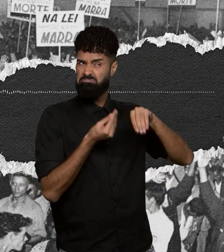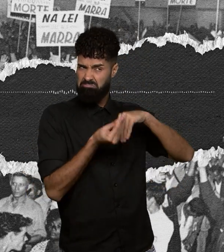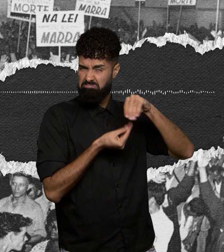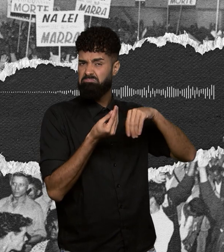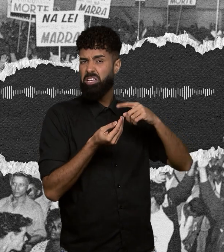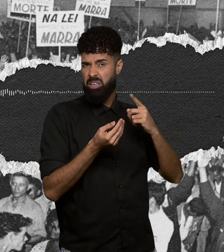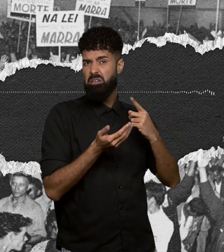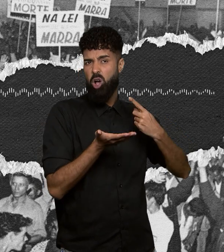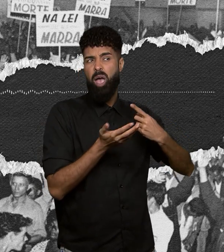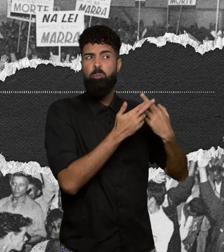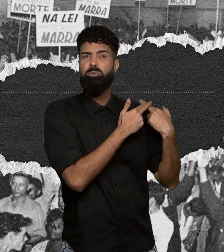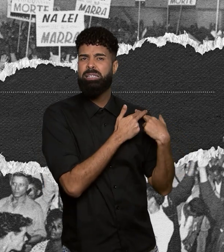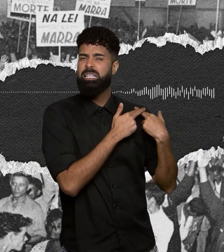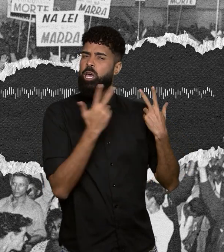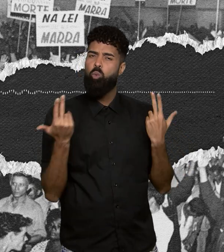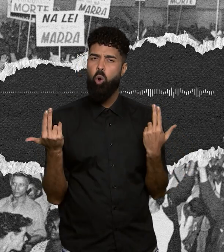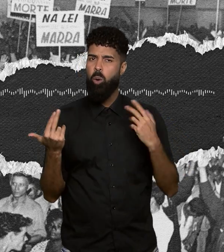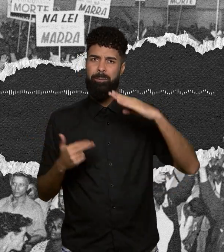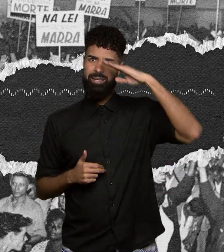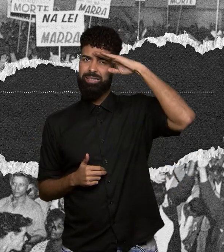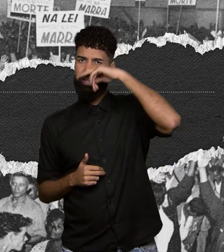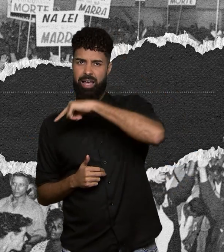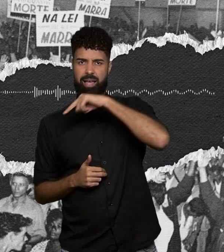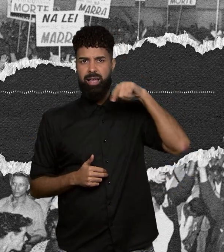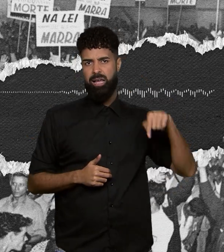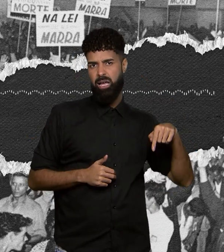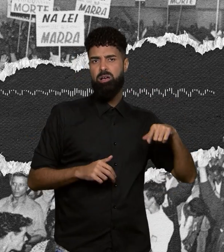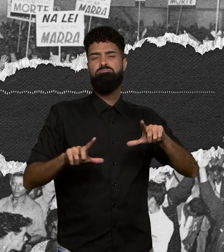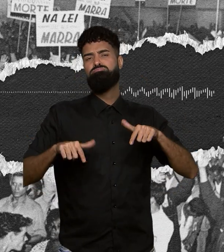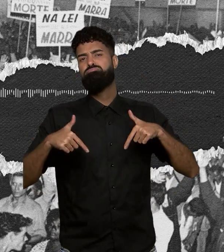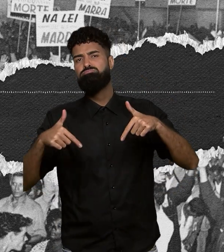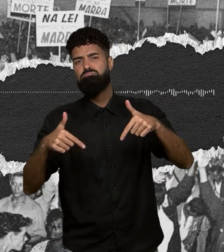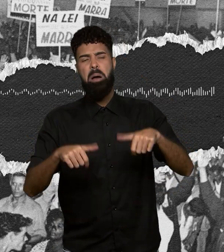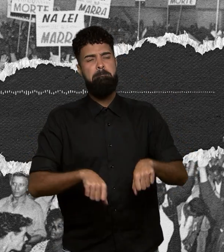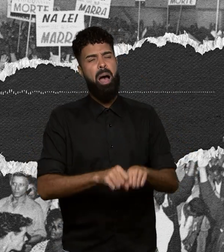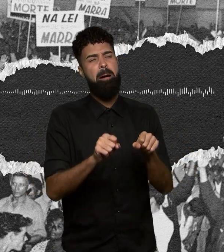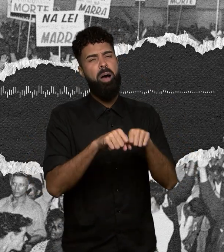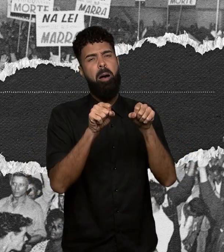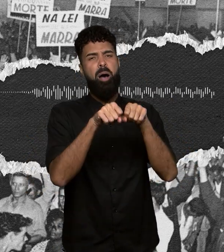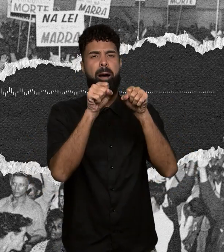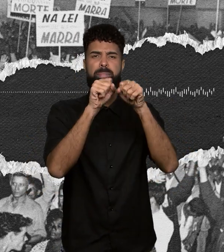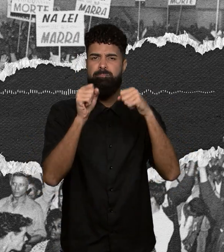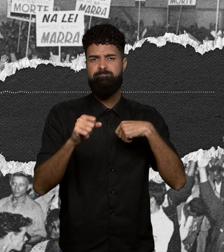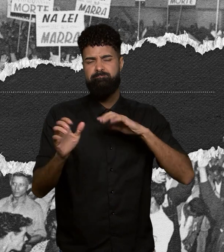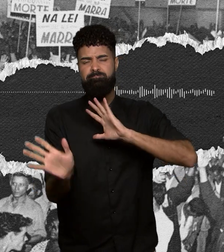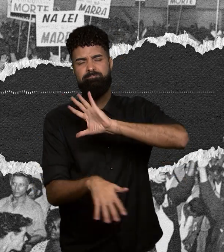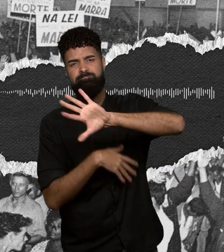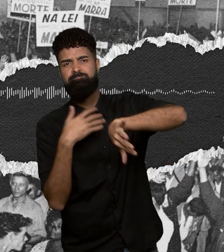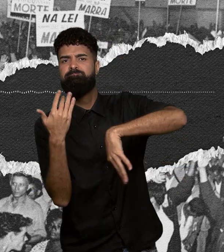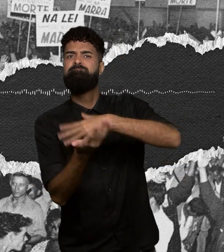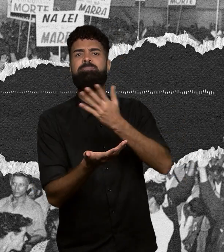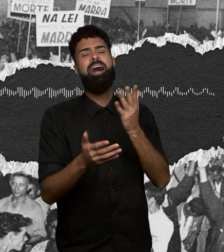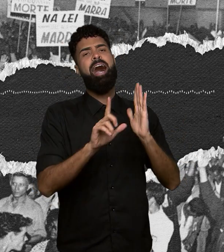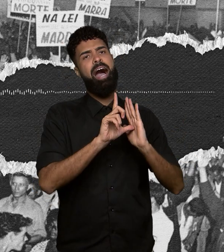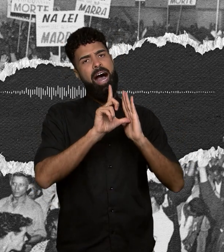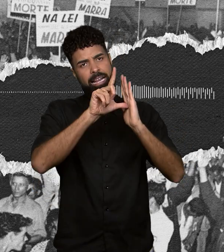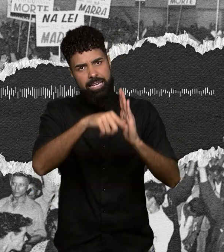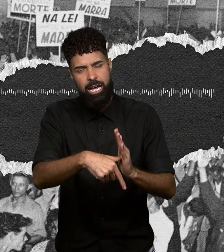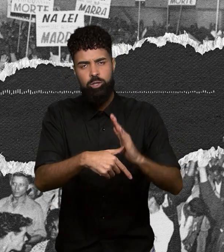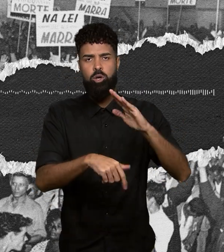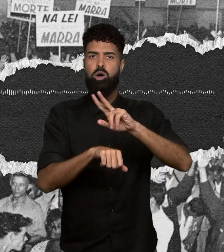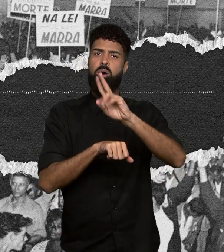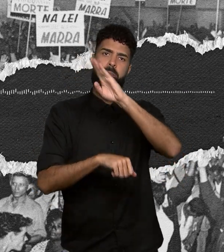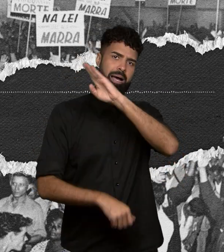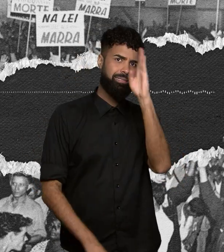militares que tiveram à frente dessa ação nefasta né que trouxe tanto atraso pro Brasil que